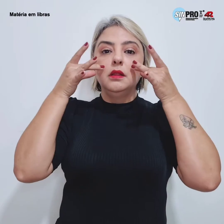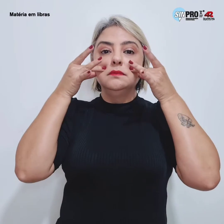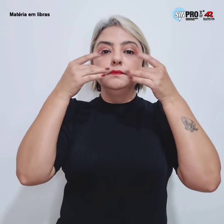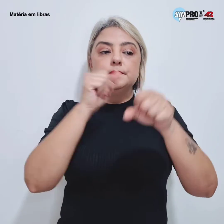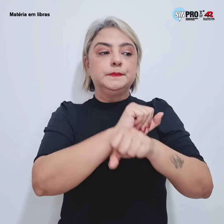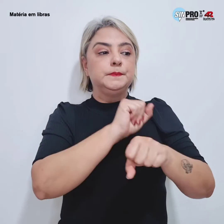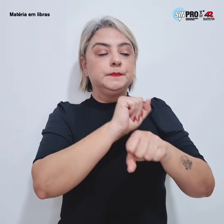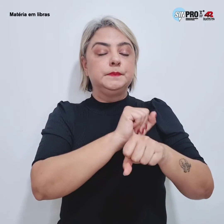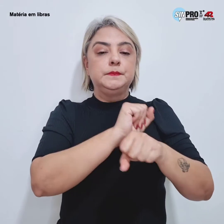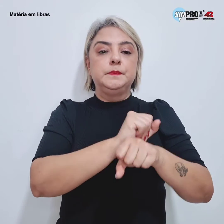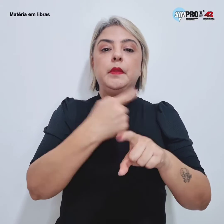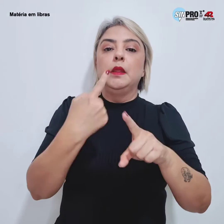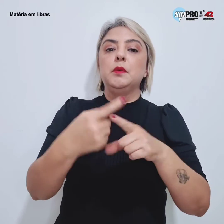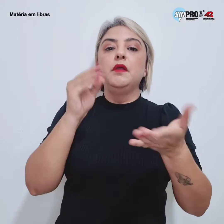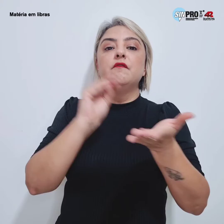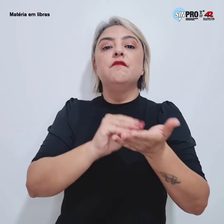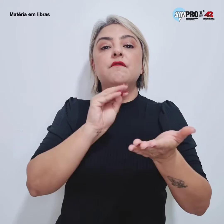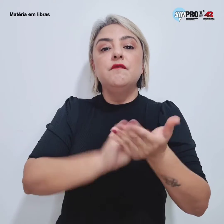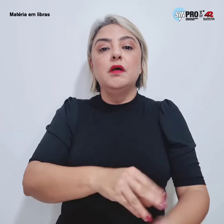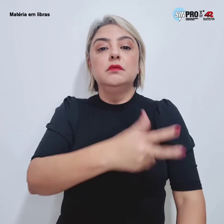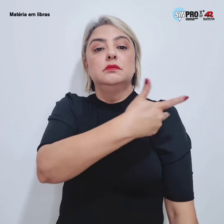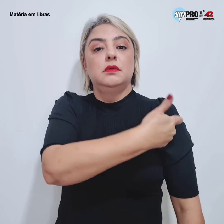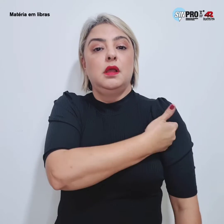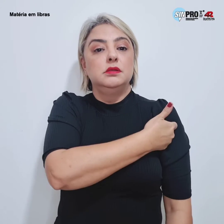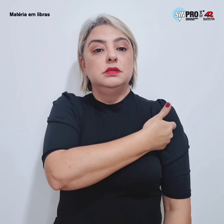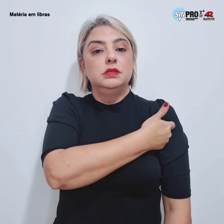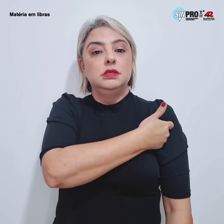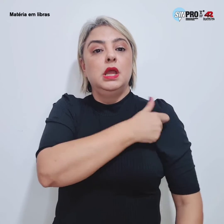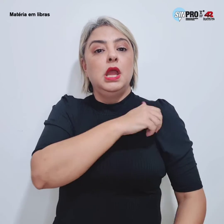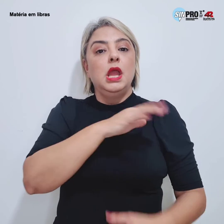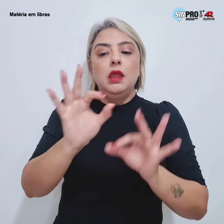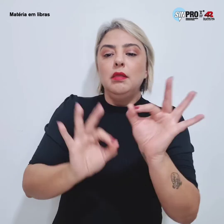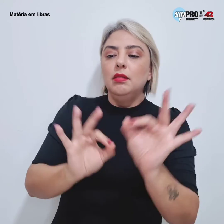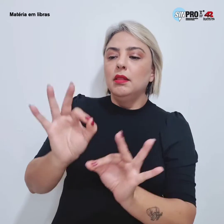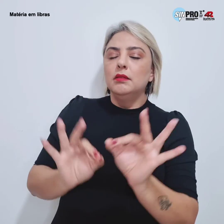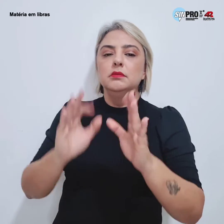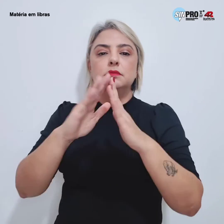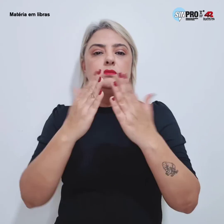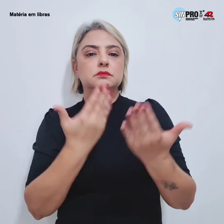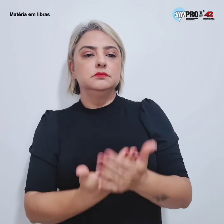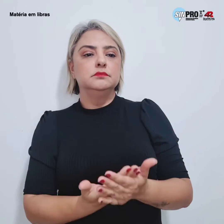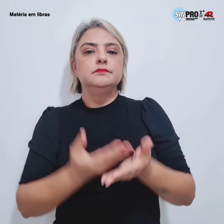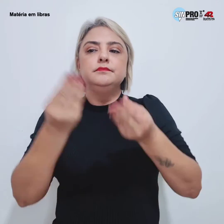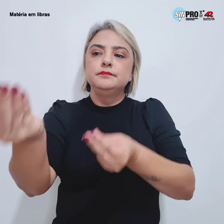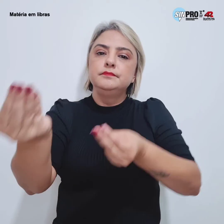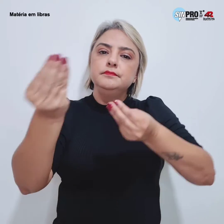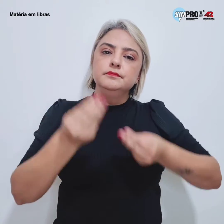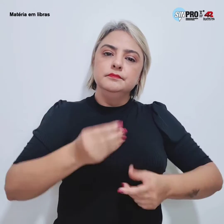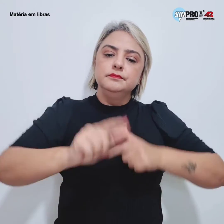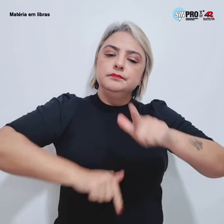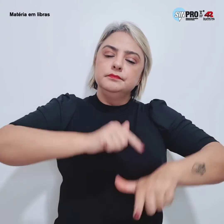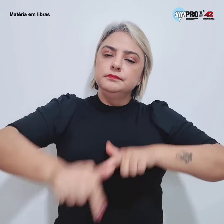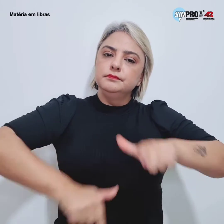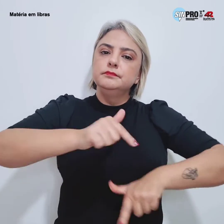educação presencial paralisada por causa da falta de vacina e de ajustes das escolas para receber